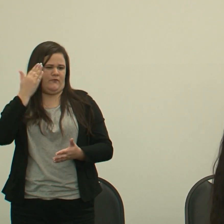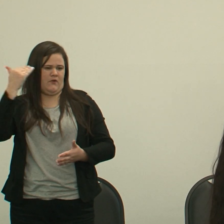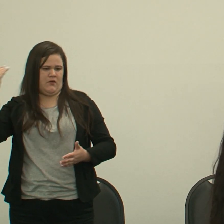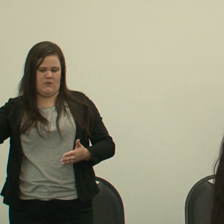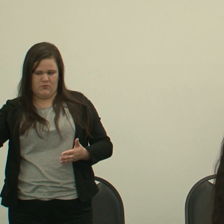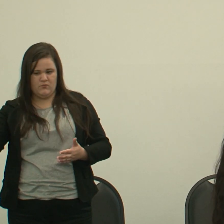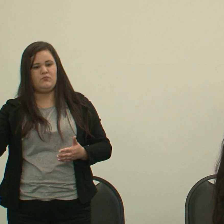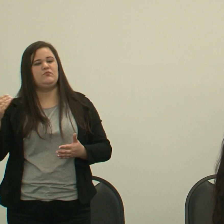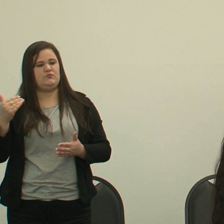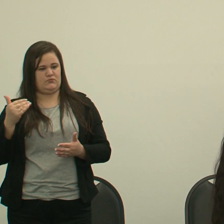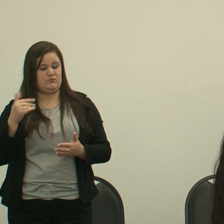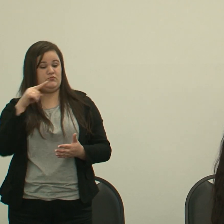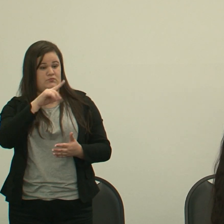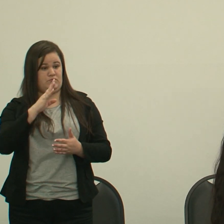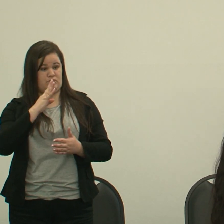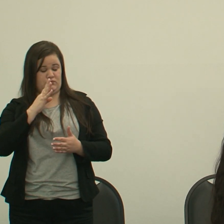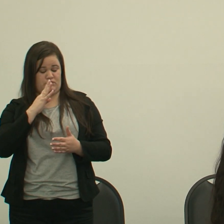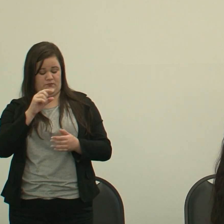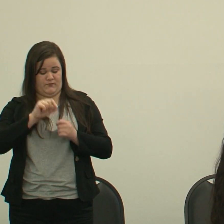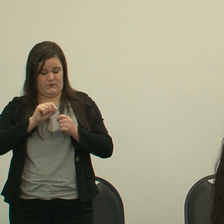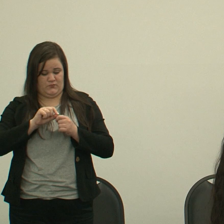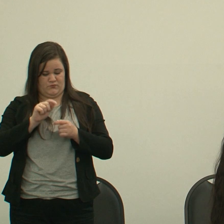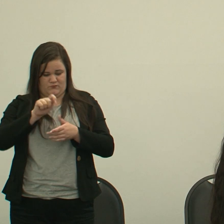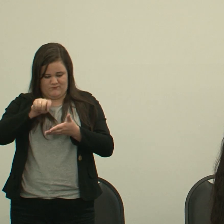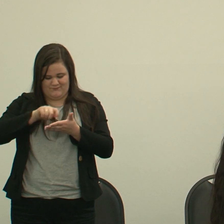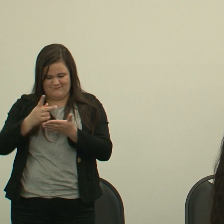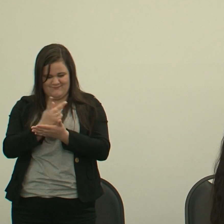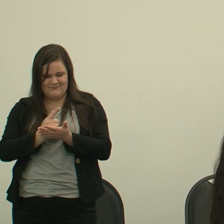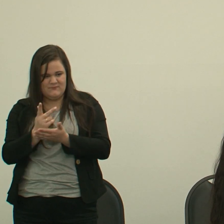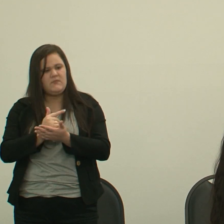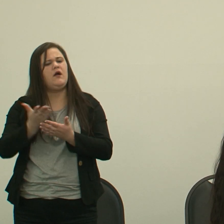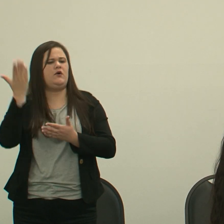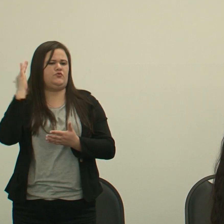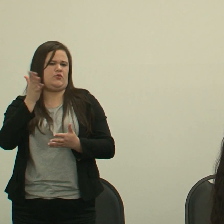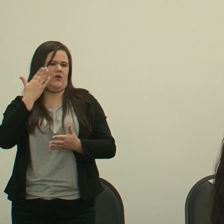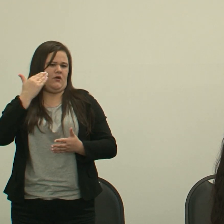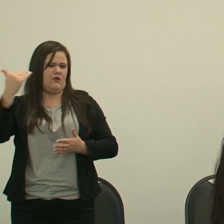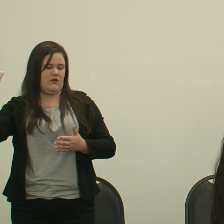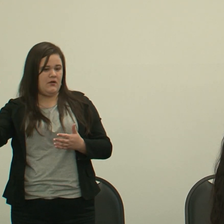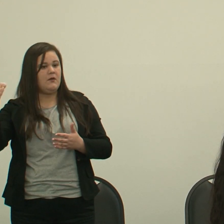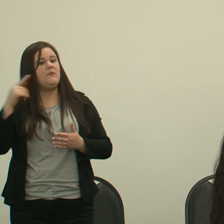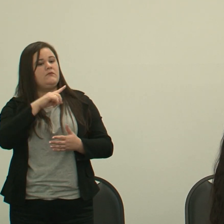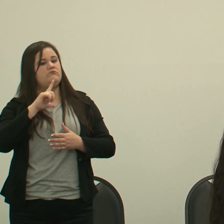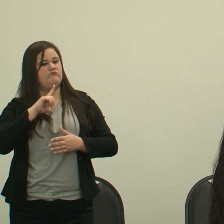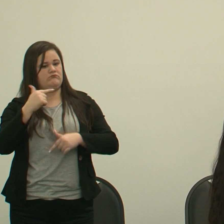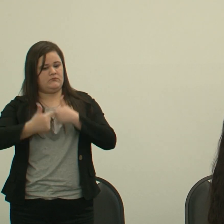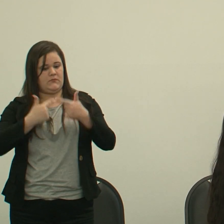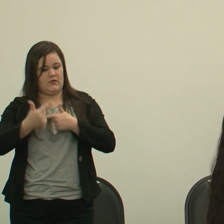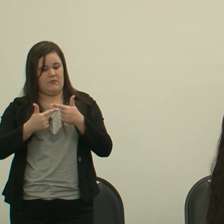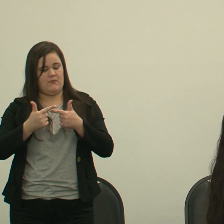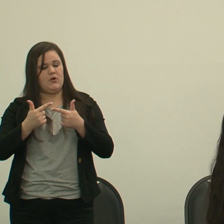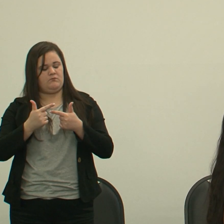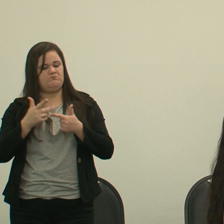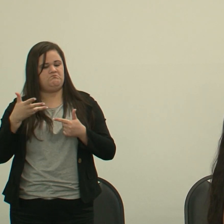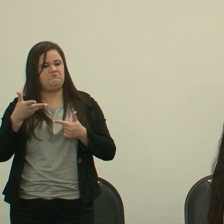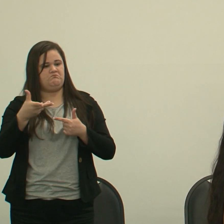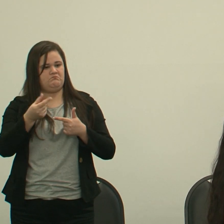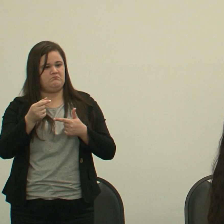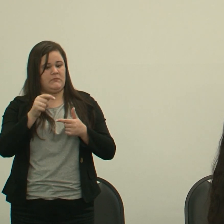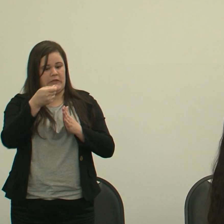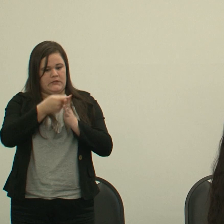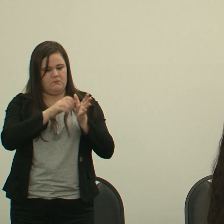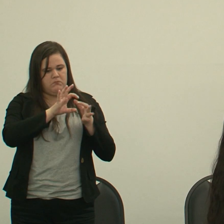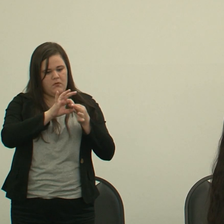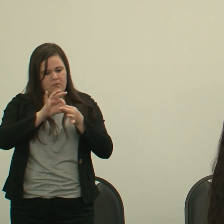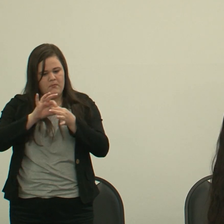essas tirinhas, assim, fizeram muito sucesso. Mas ele tem um trabalho muito interessante de intertextualidade.